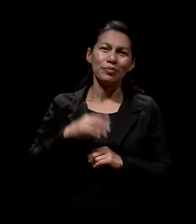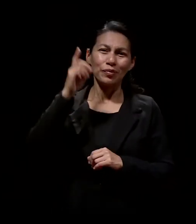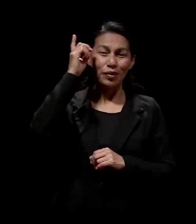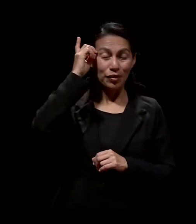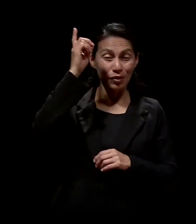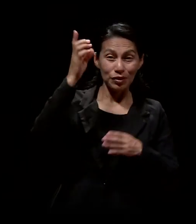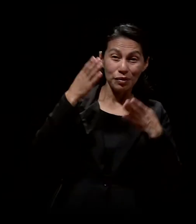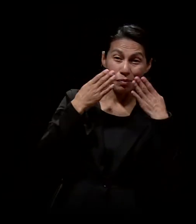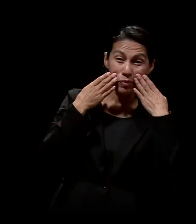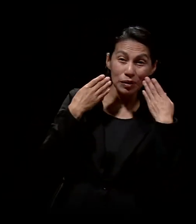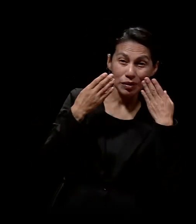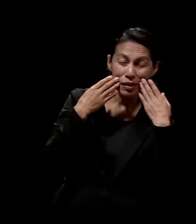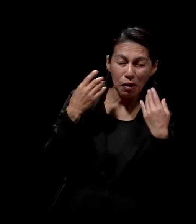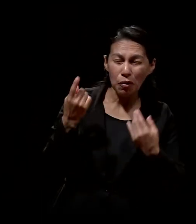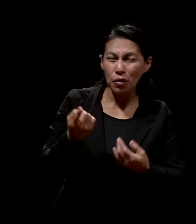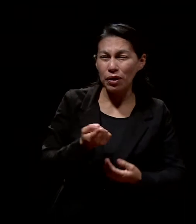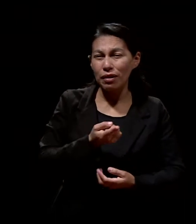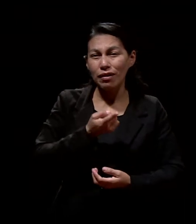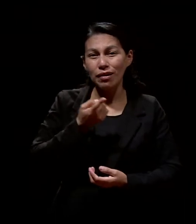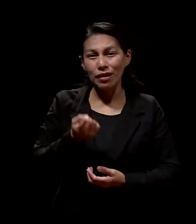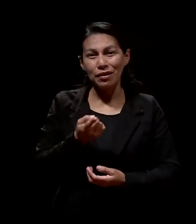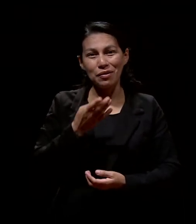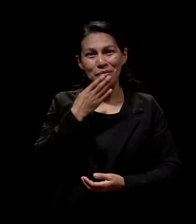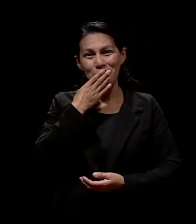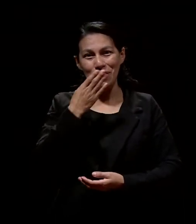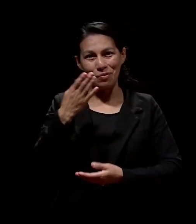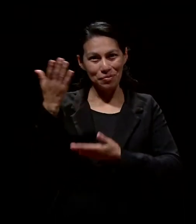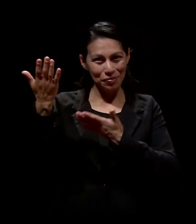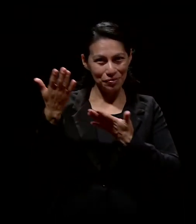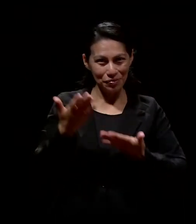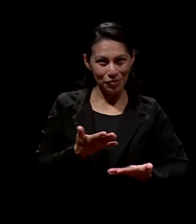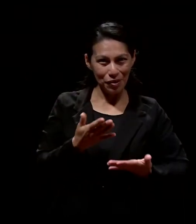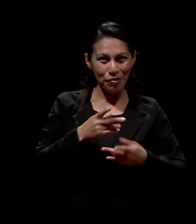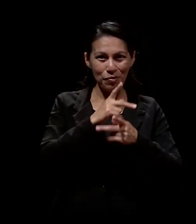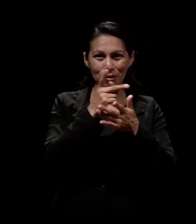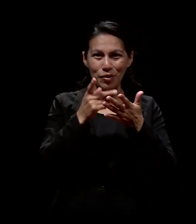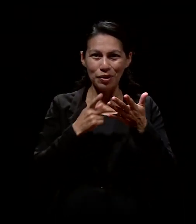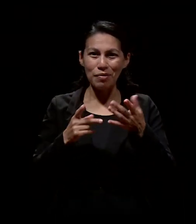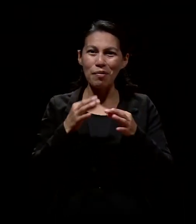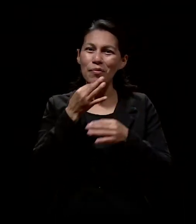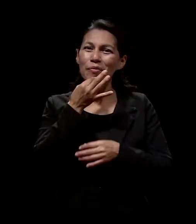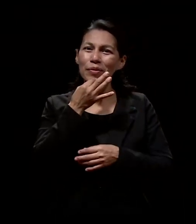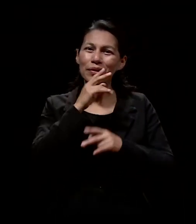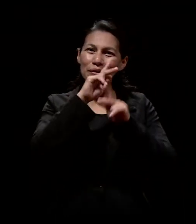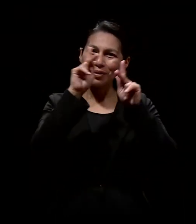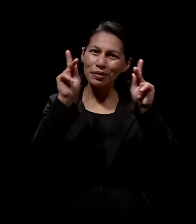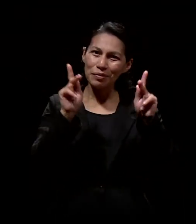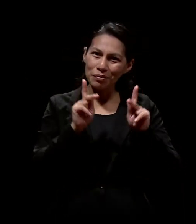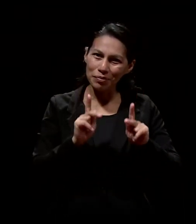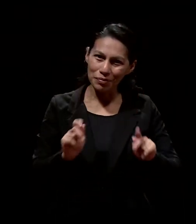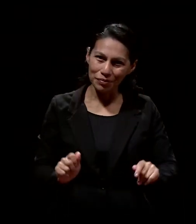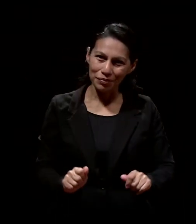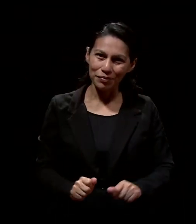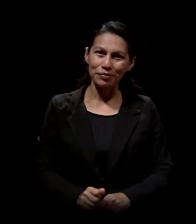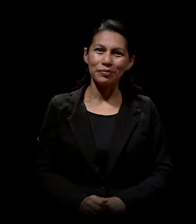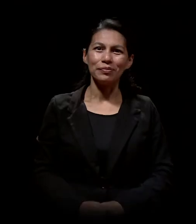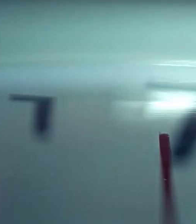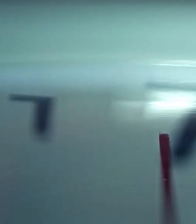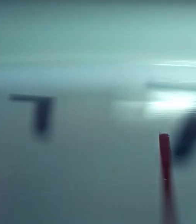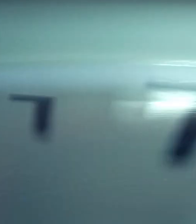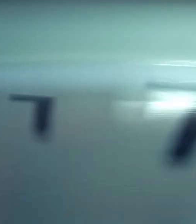de infinita misericordia por nosotros. Bienvenidos al programa Un Momento de Paz.